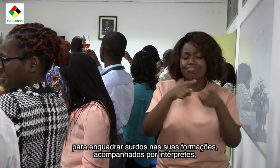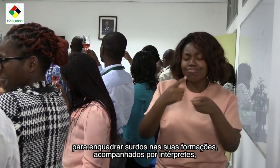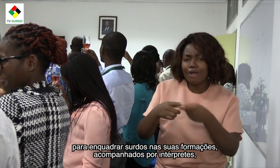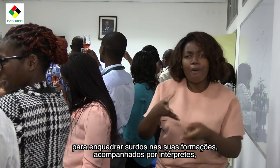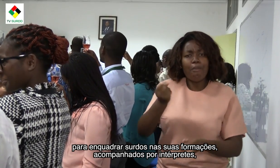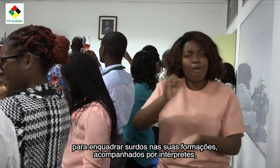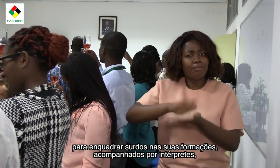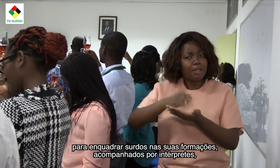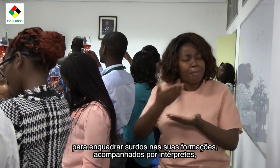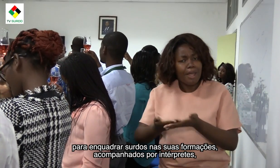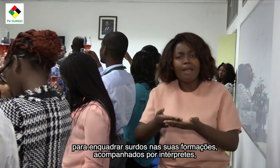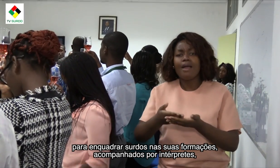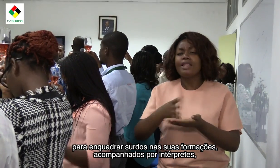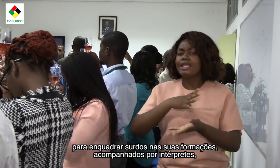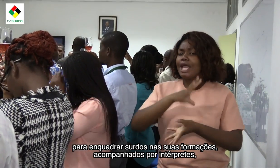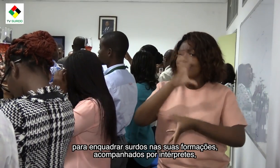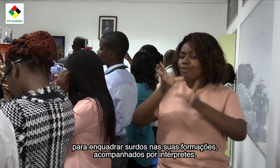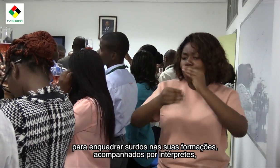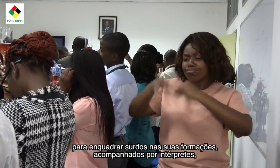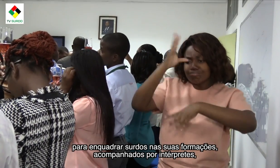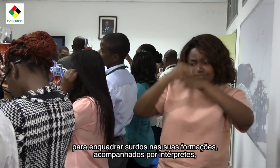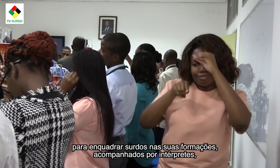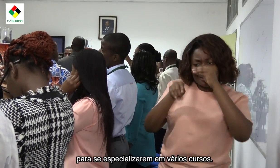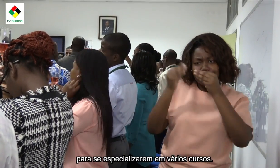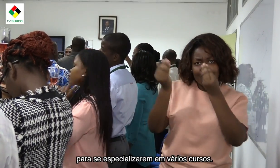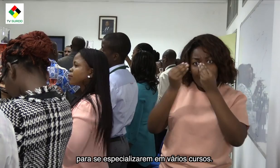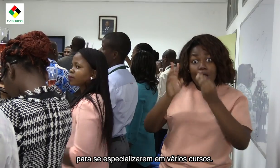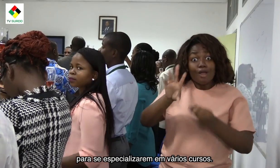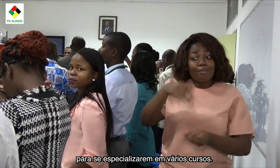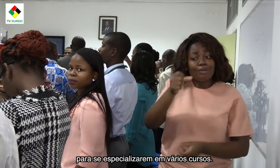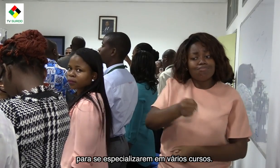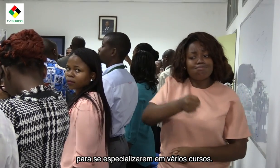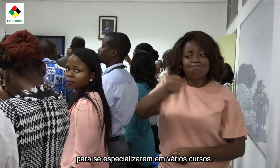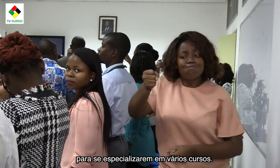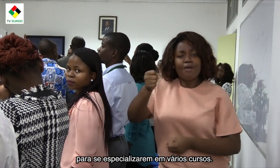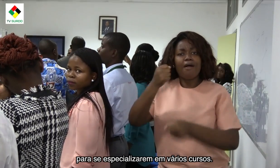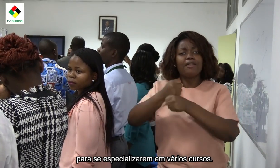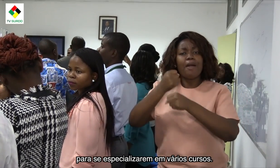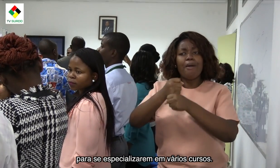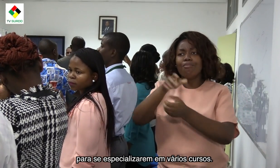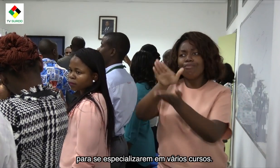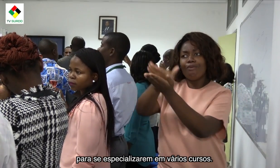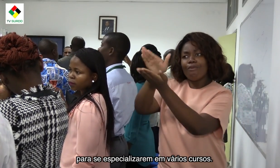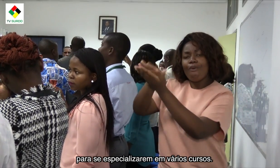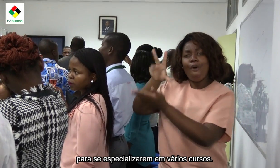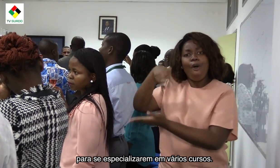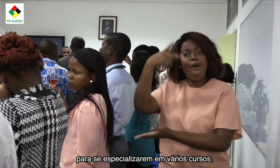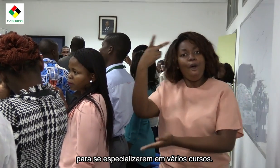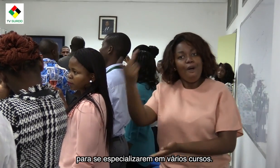acompanhados por intérpretes para se especializarem em vários cursos.